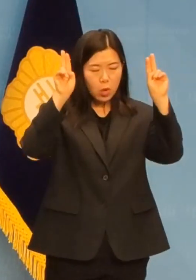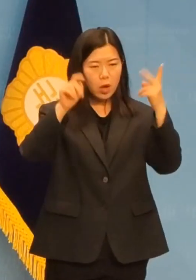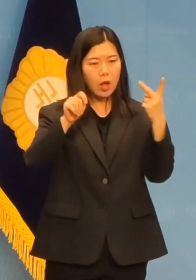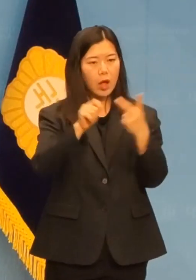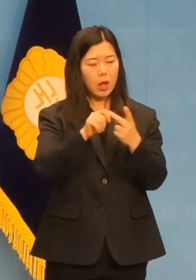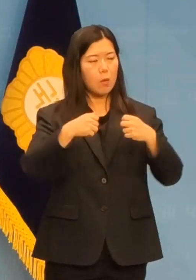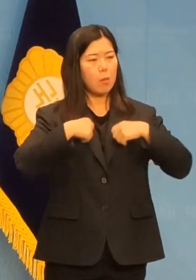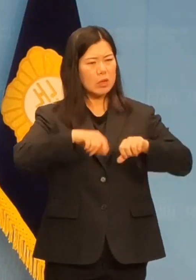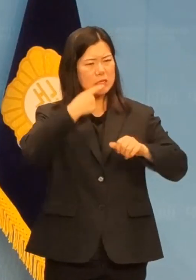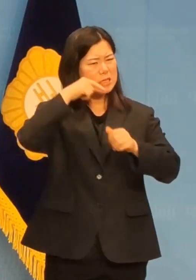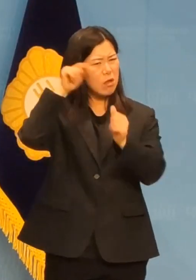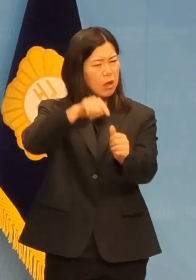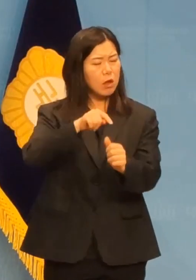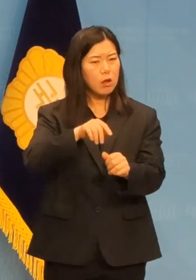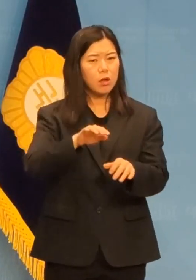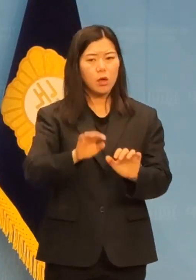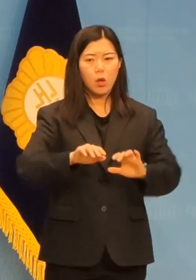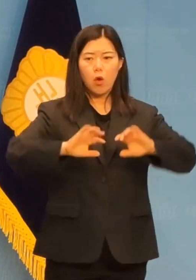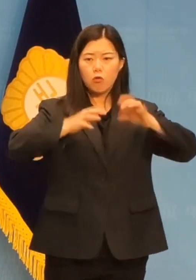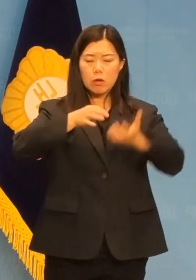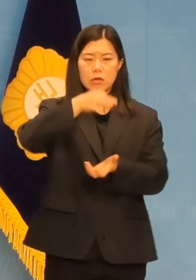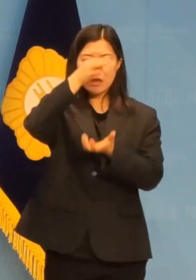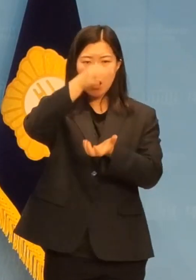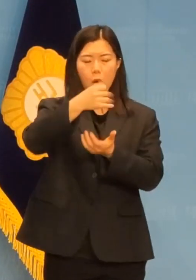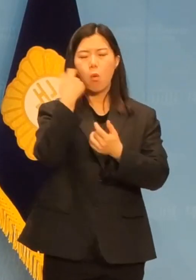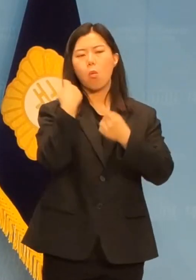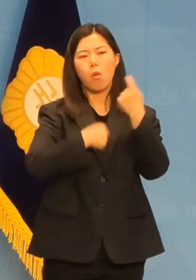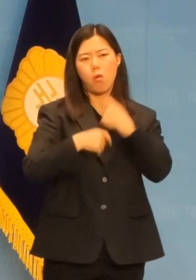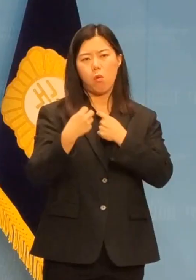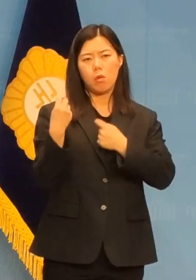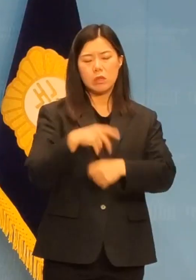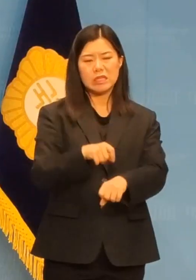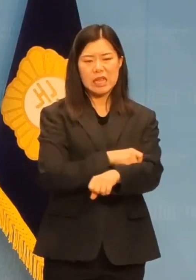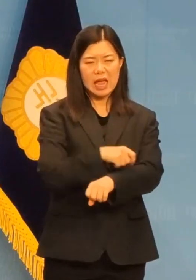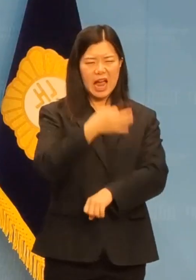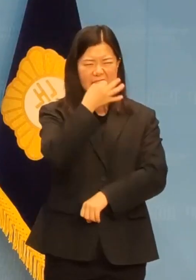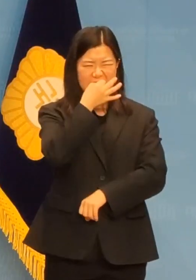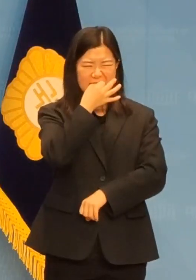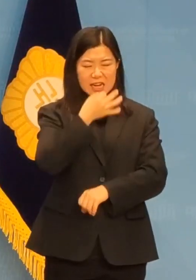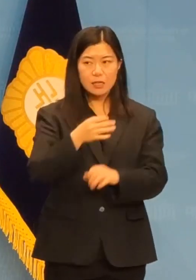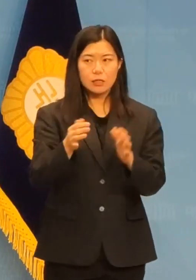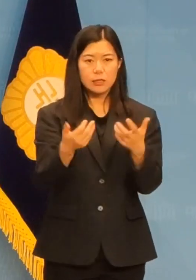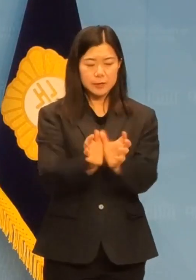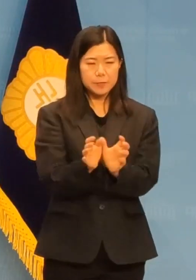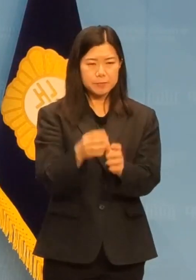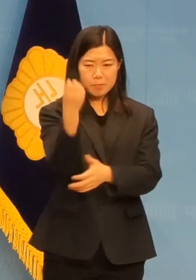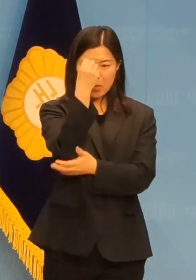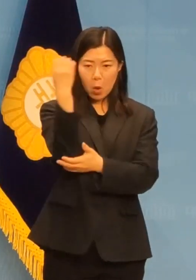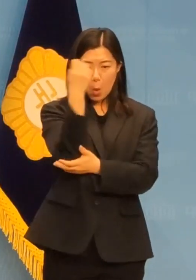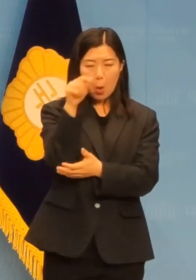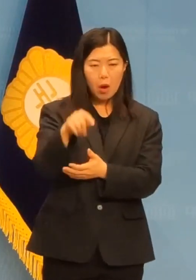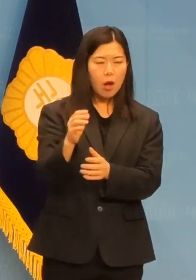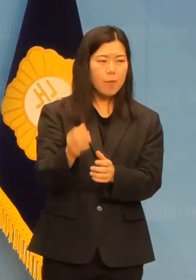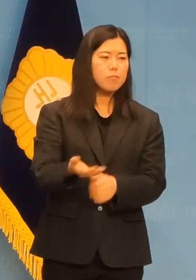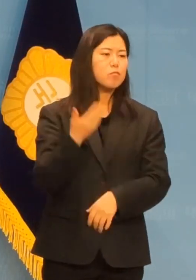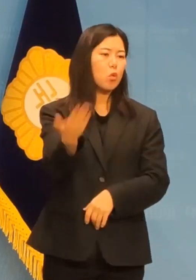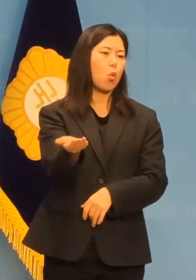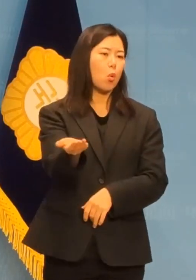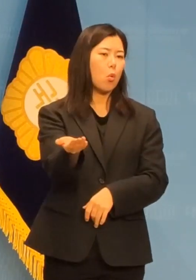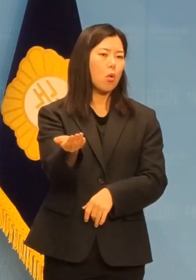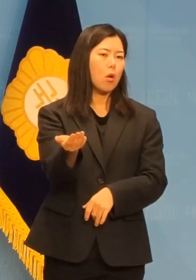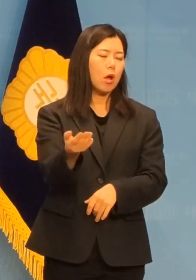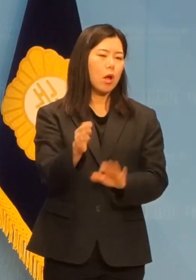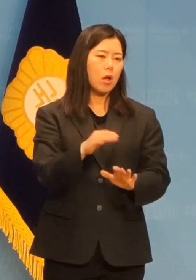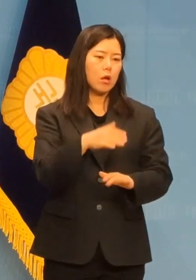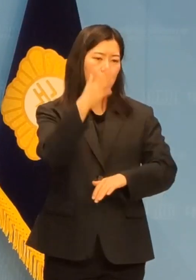지위는 국가 자산을 훼손하고 특정 이익 집단에 언론사를 갖다 바치는